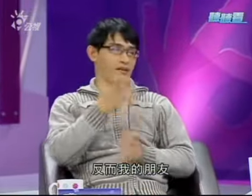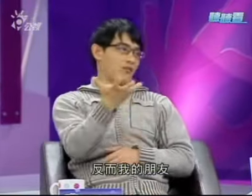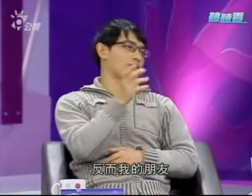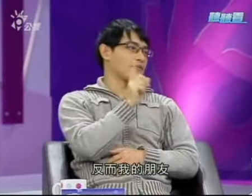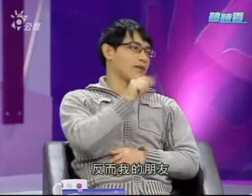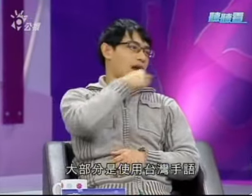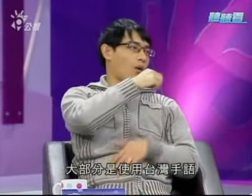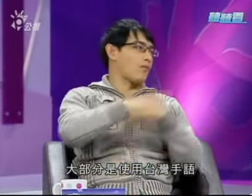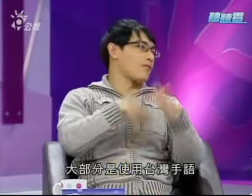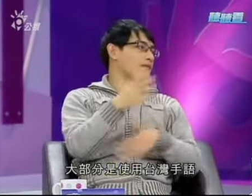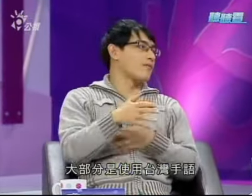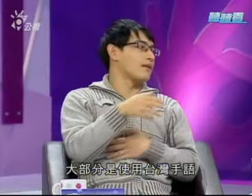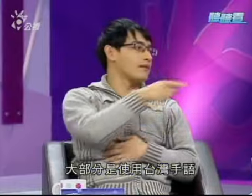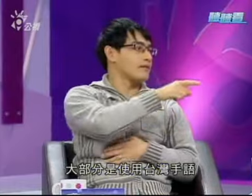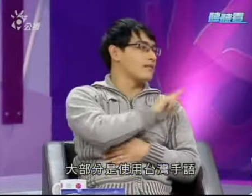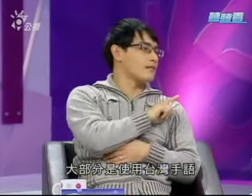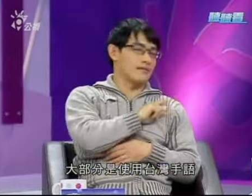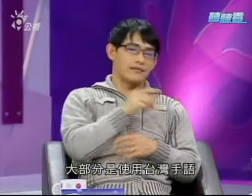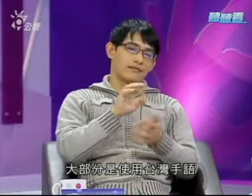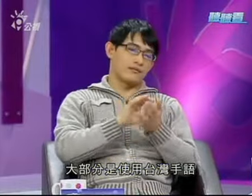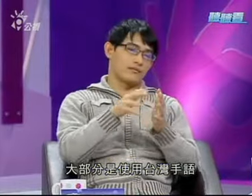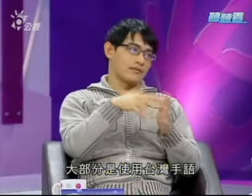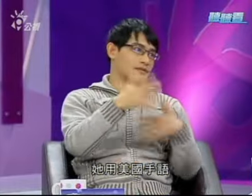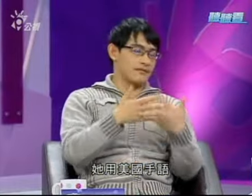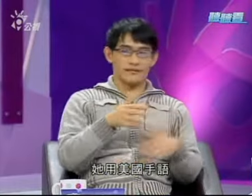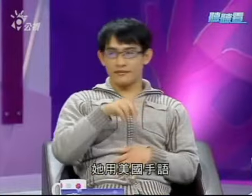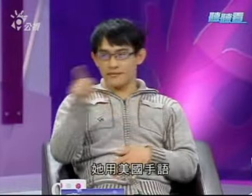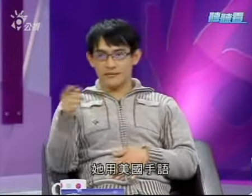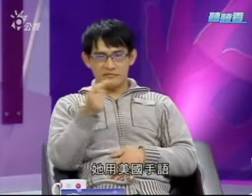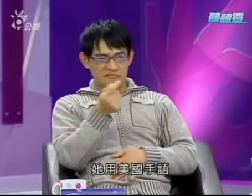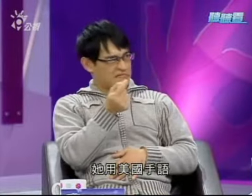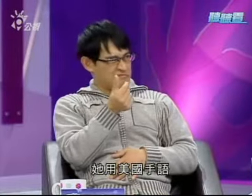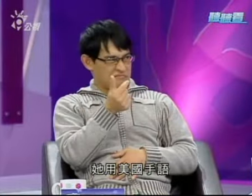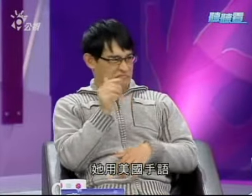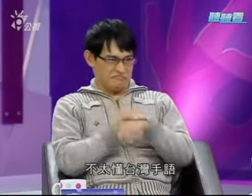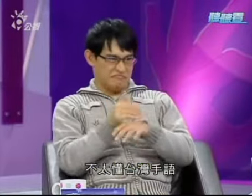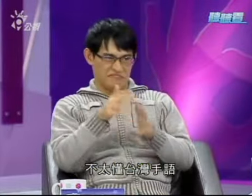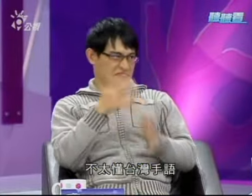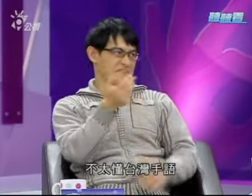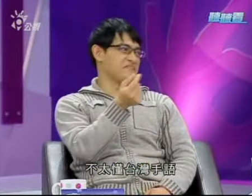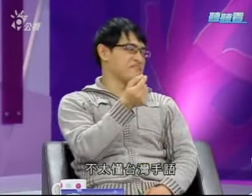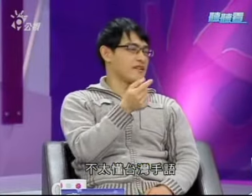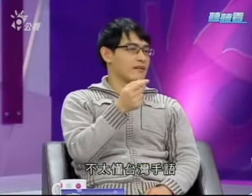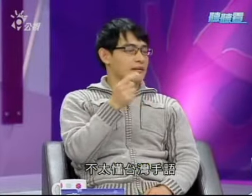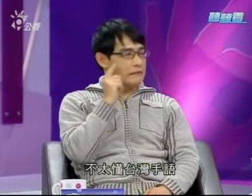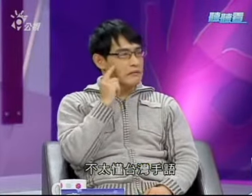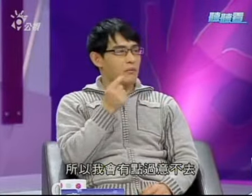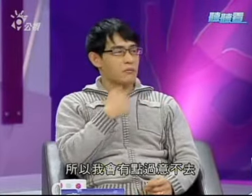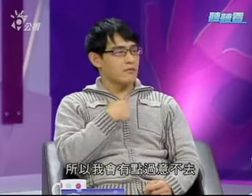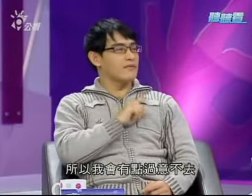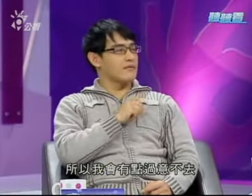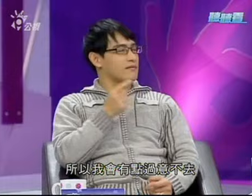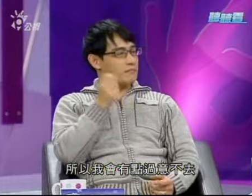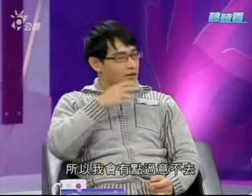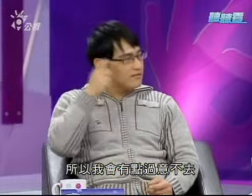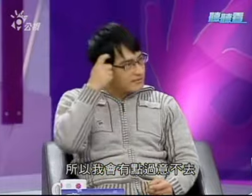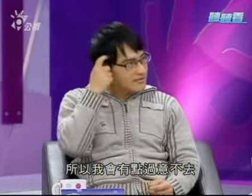我的朋友呢大部分是使用台湾手语她用美国手语不太懂台湾手语所以我会有点